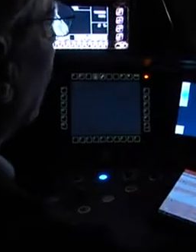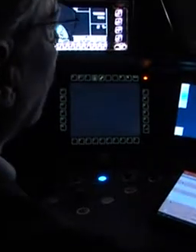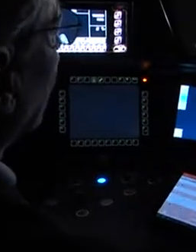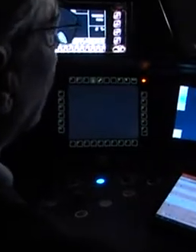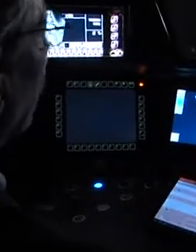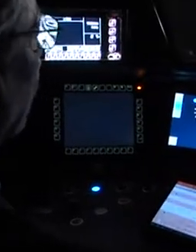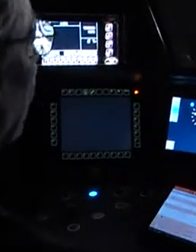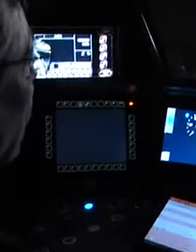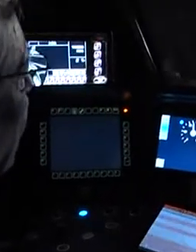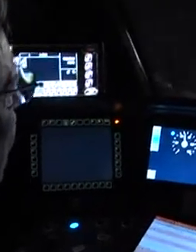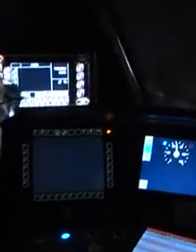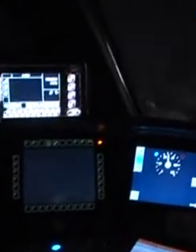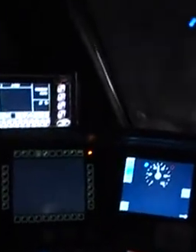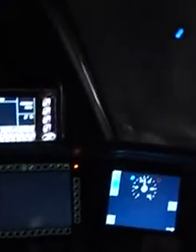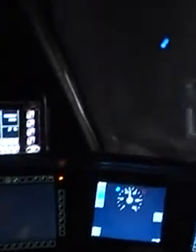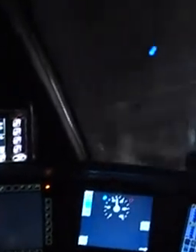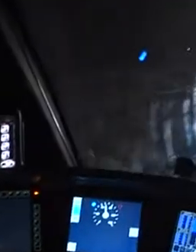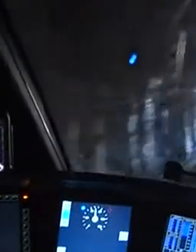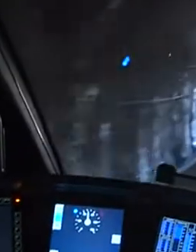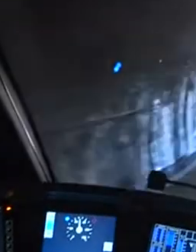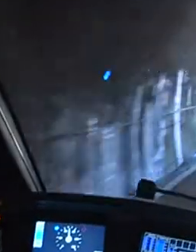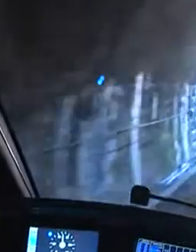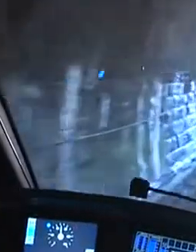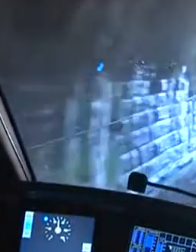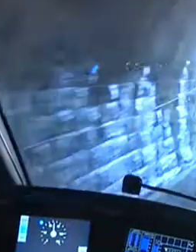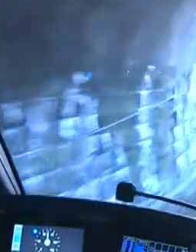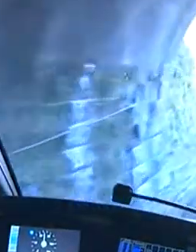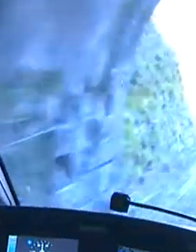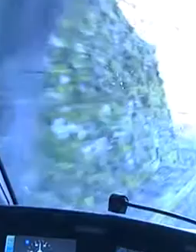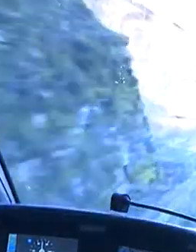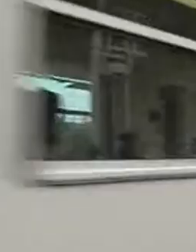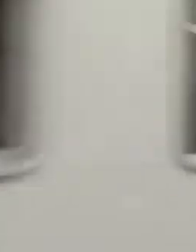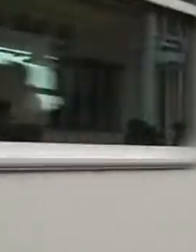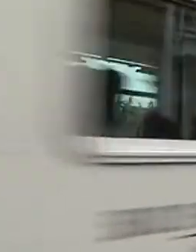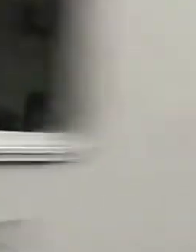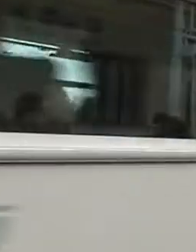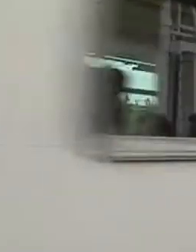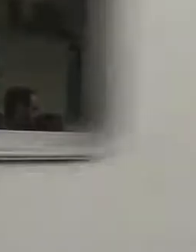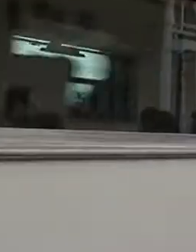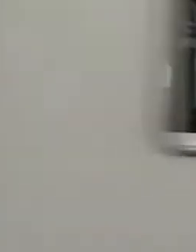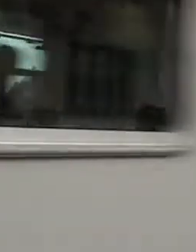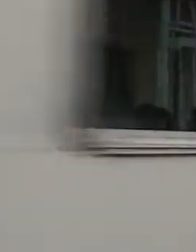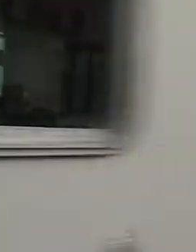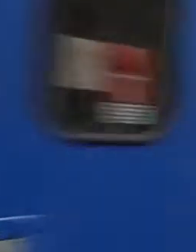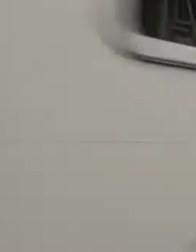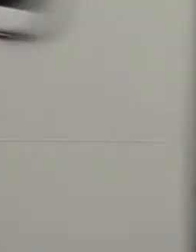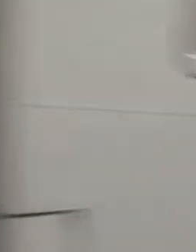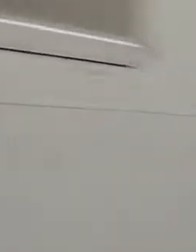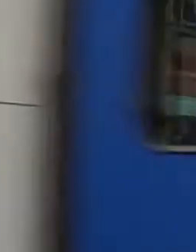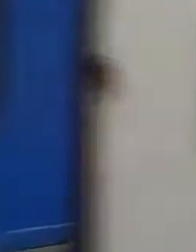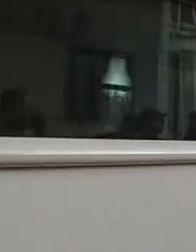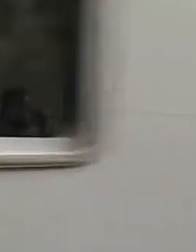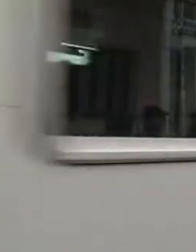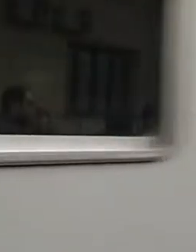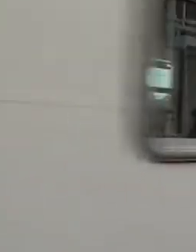mezzanotte entrano in vigore le nuove regole del trasporto pubblico locale annunciate inizio settimana, ora sono realtà. Non si andrà quindi a